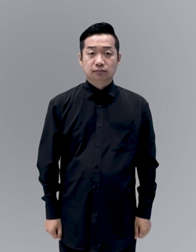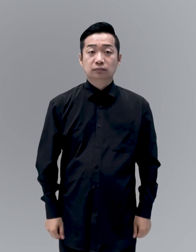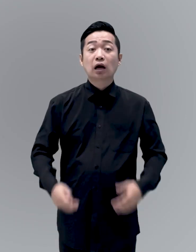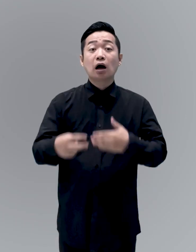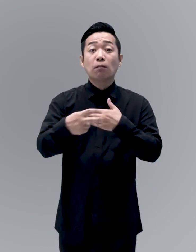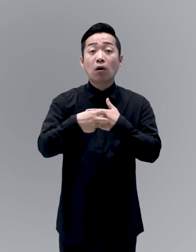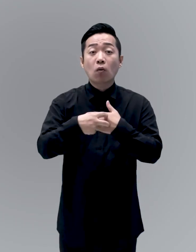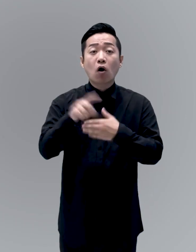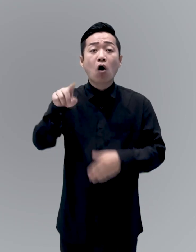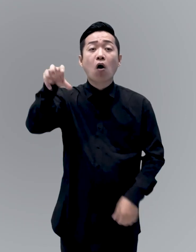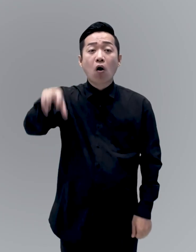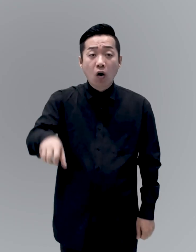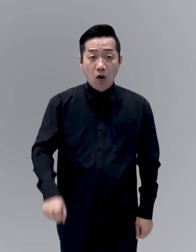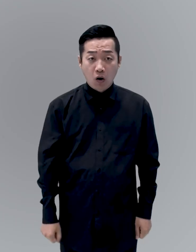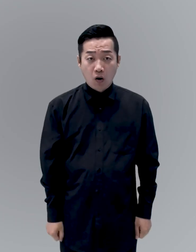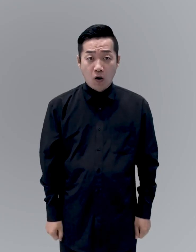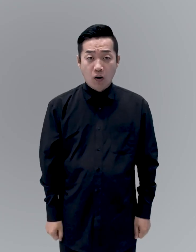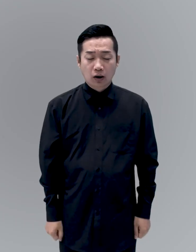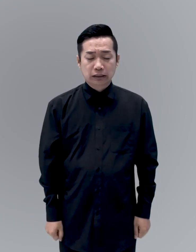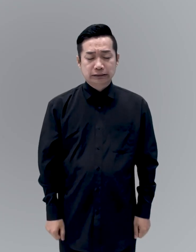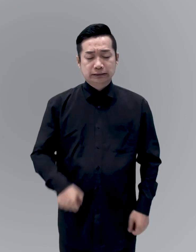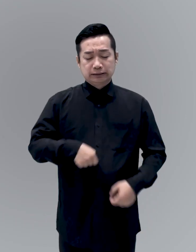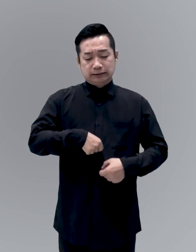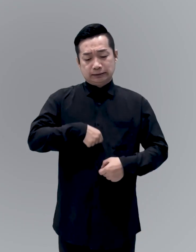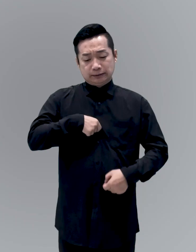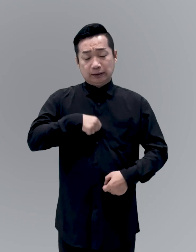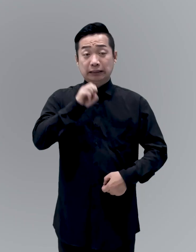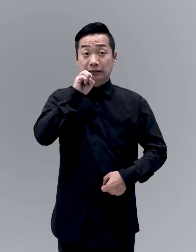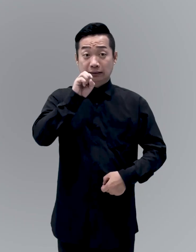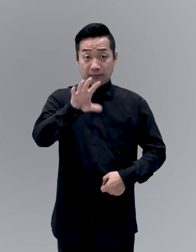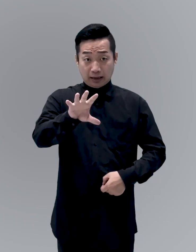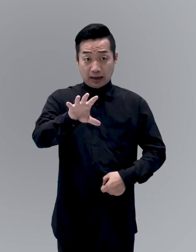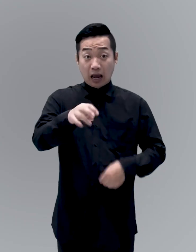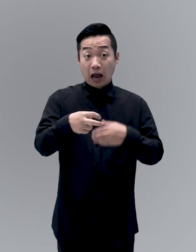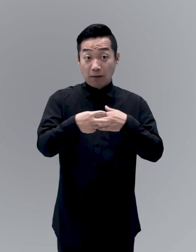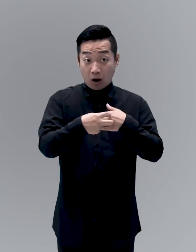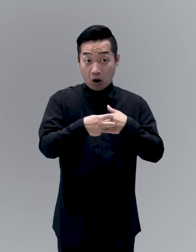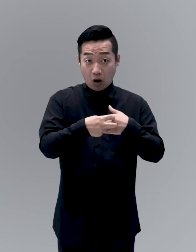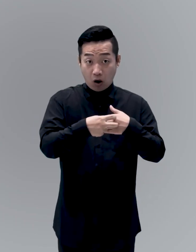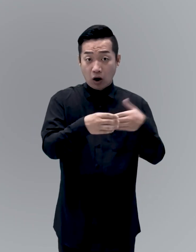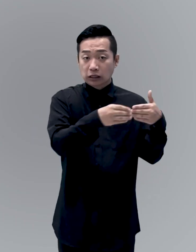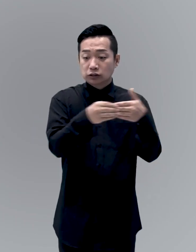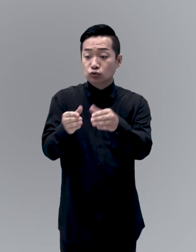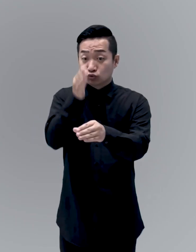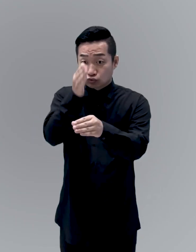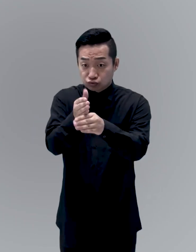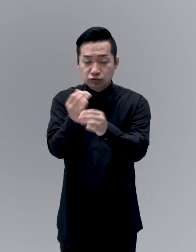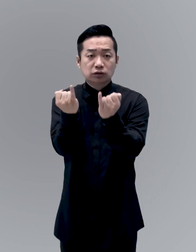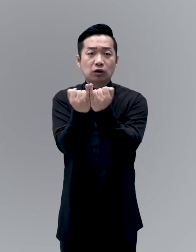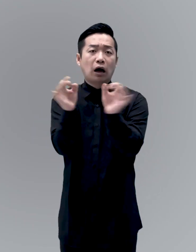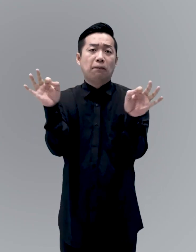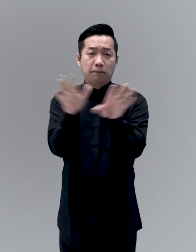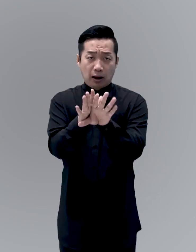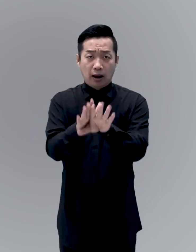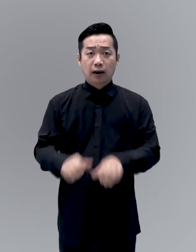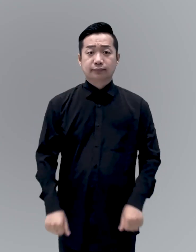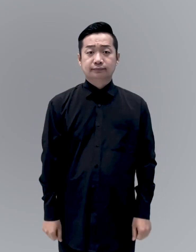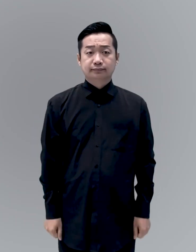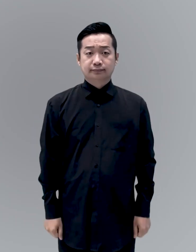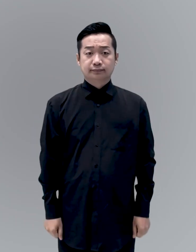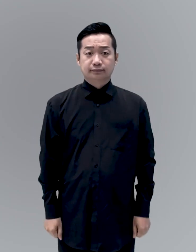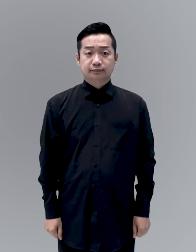그 병원이 어딘가요? 그게 사실은 병원으로 이송 도중 여인이 사라졌습니다.